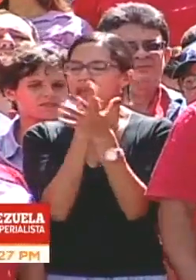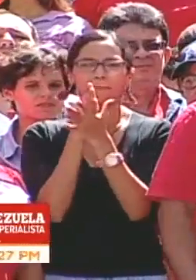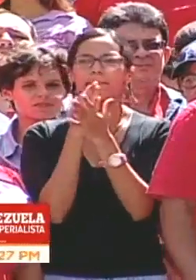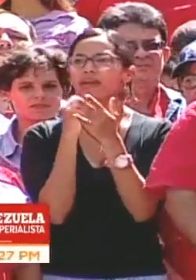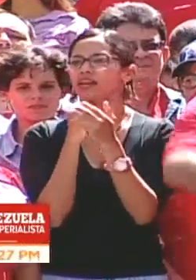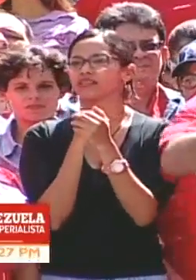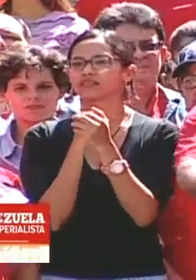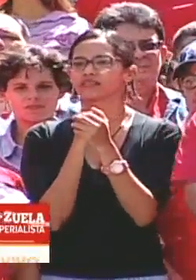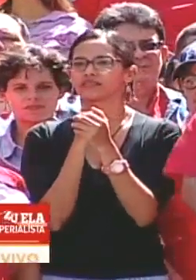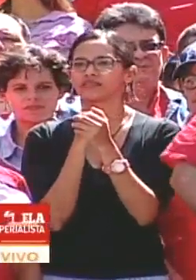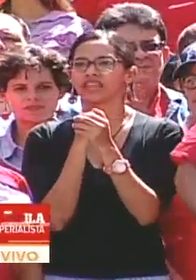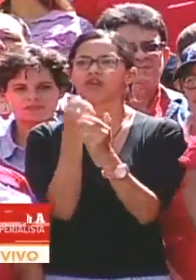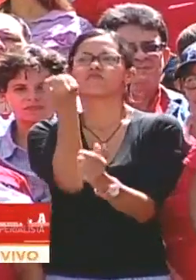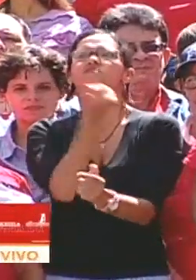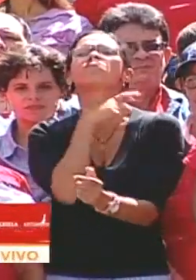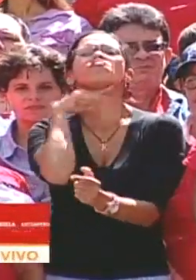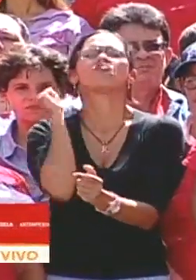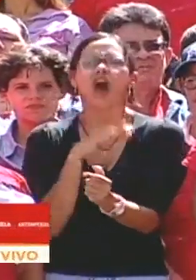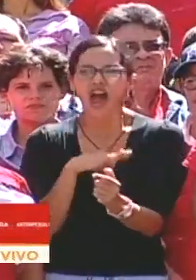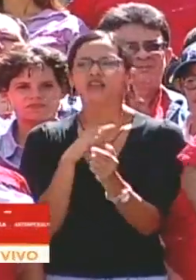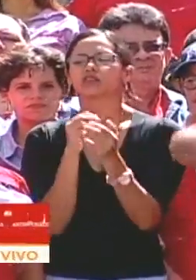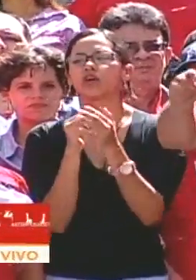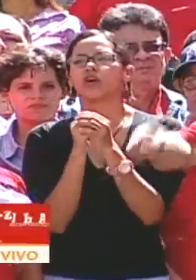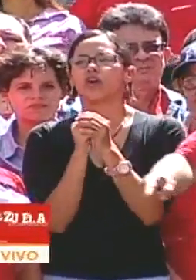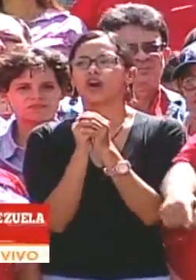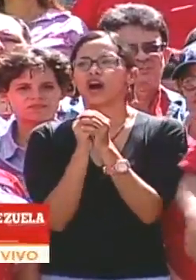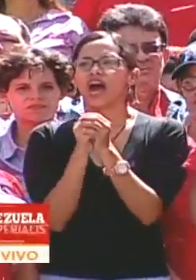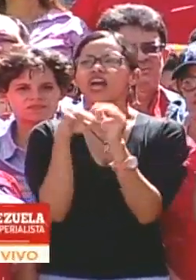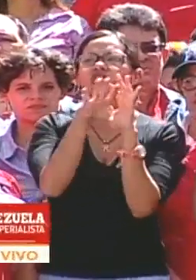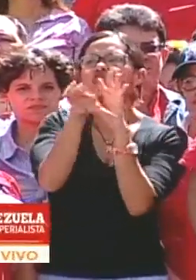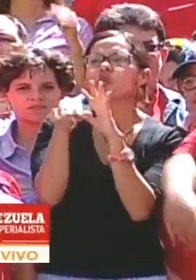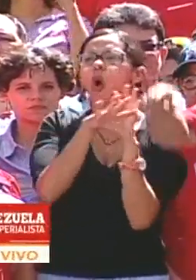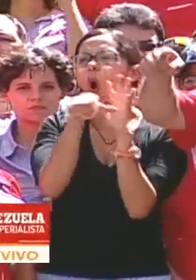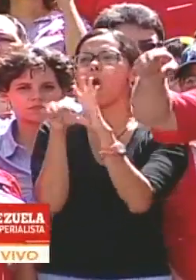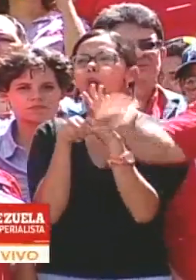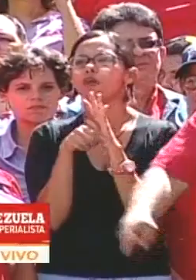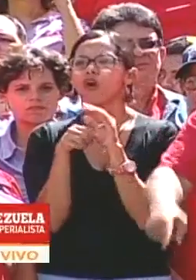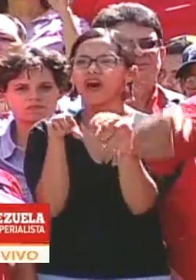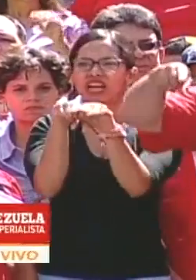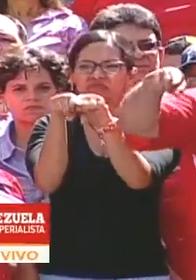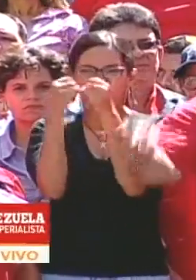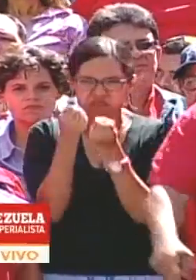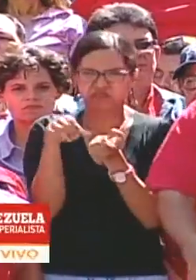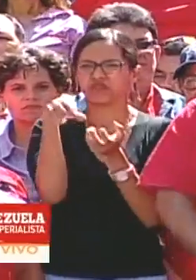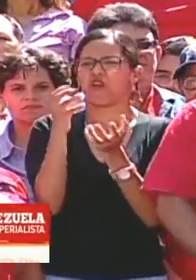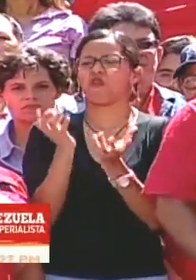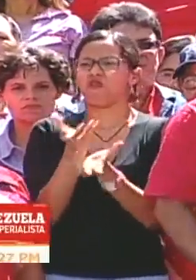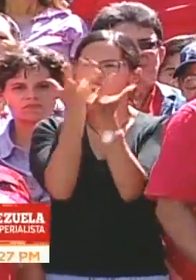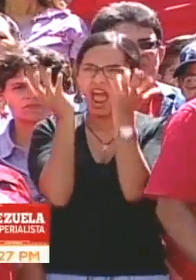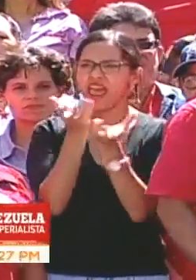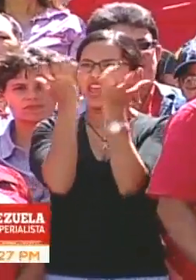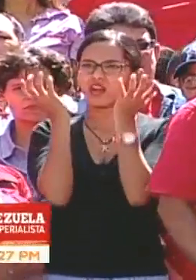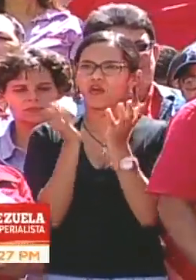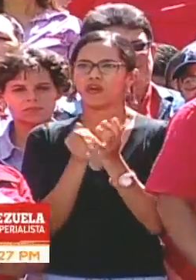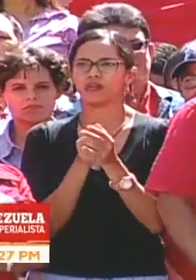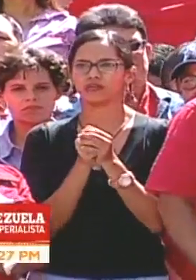termina en asesinatos, en saqueos, en destrucción, en